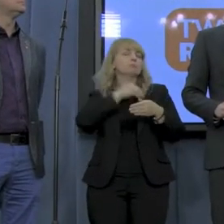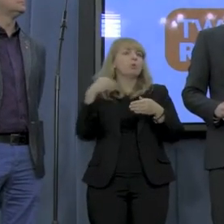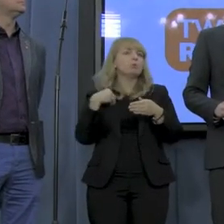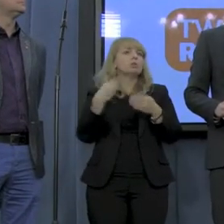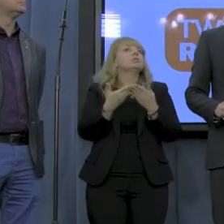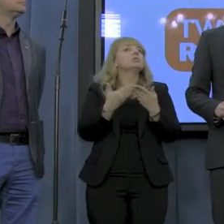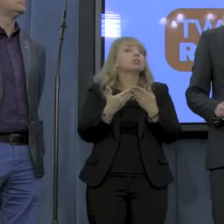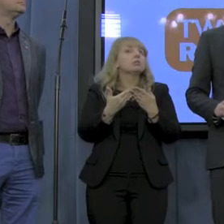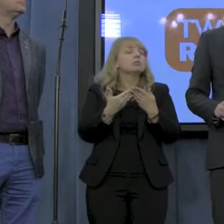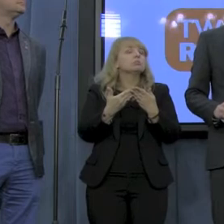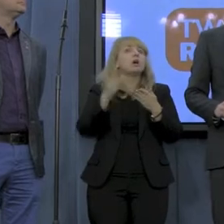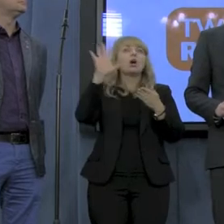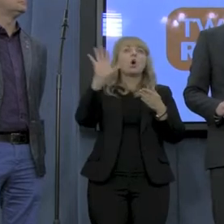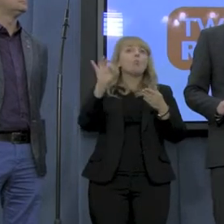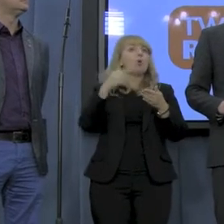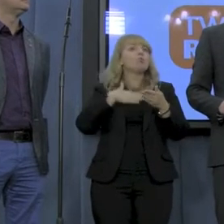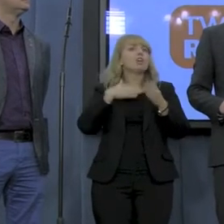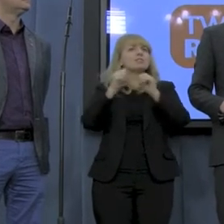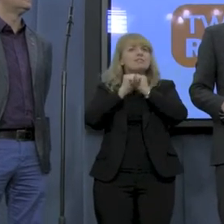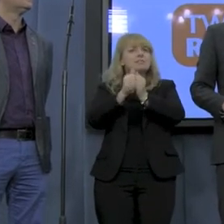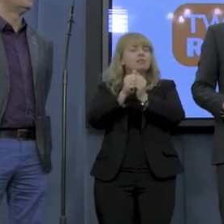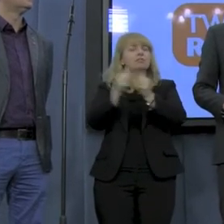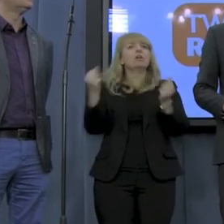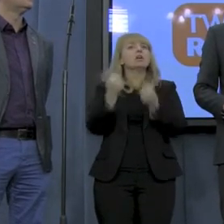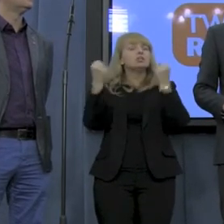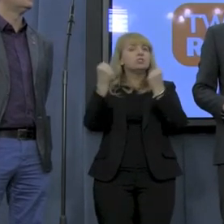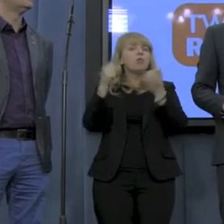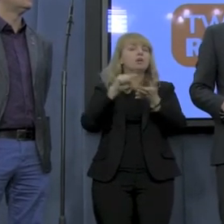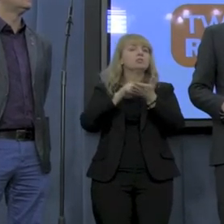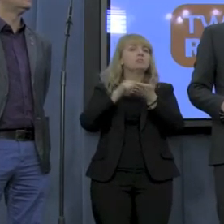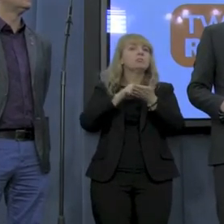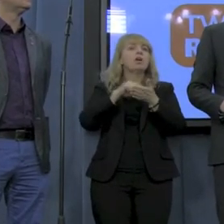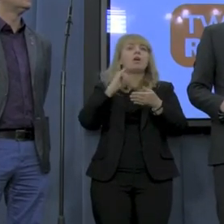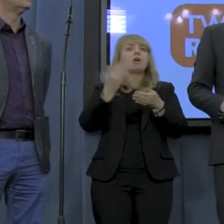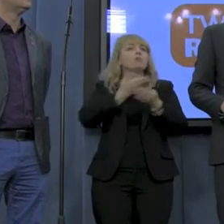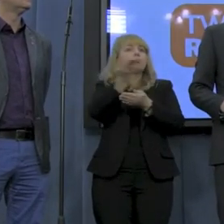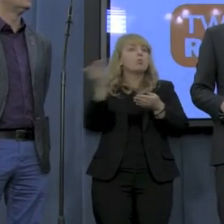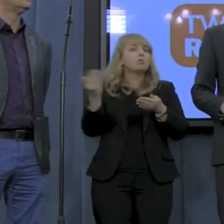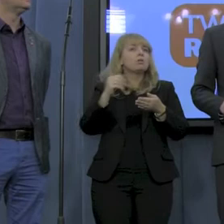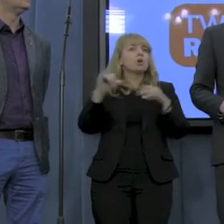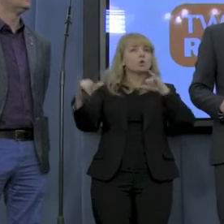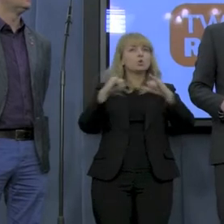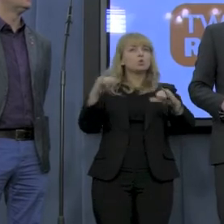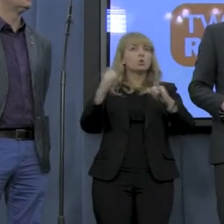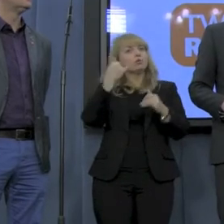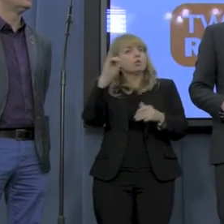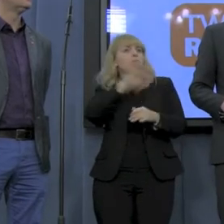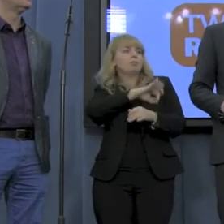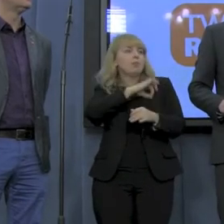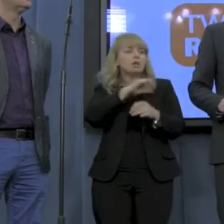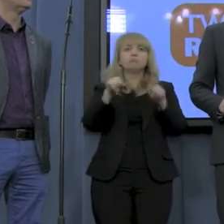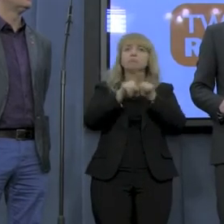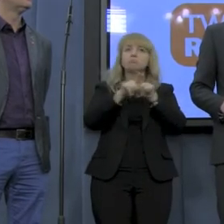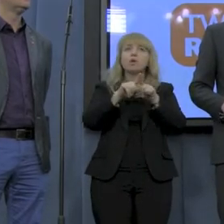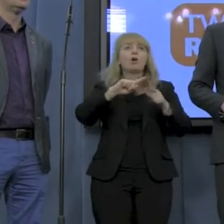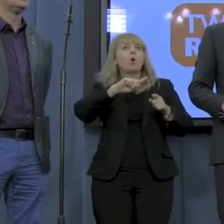Dlaczego szkół jazdy? Ponieważ naszym zdaniem działanie, czy takie, jakie proponuje dzisiaj rząd, czy inne partie polityczne, czyli działanie już